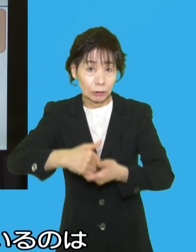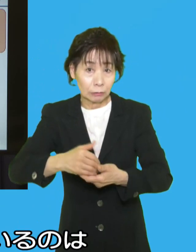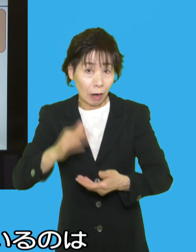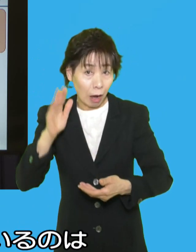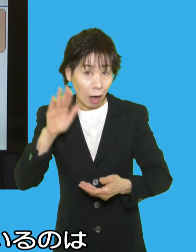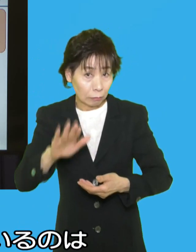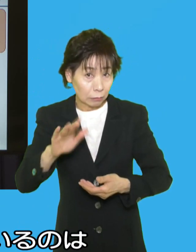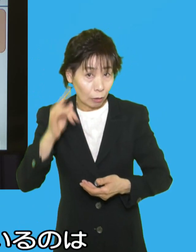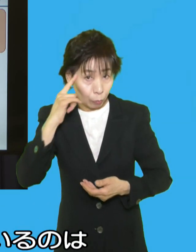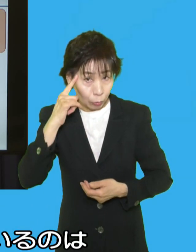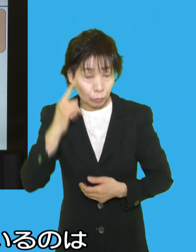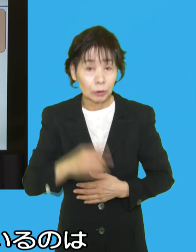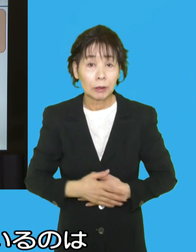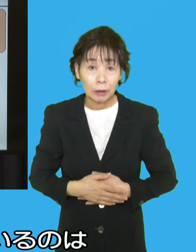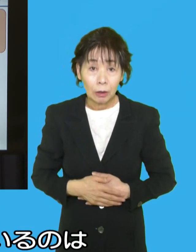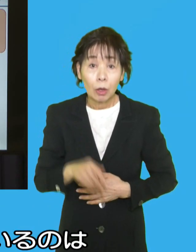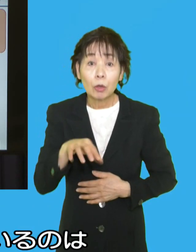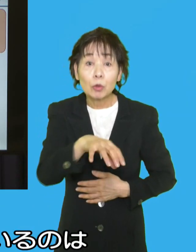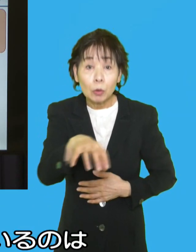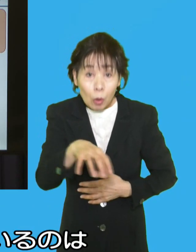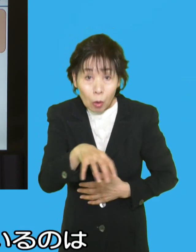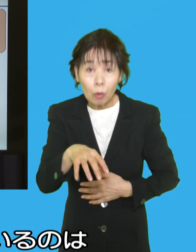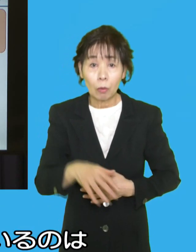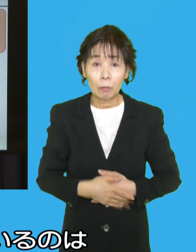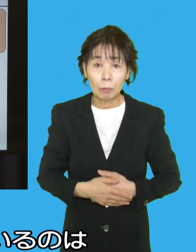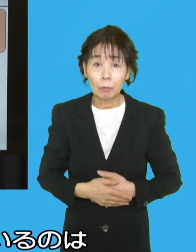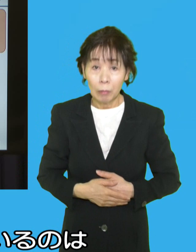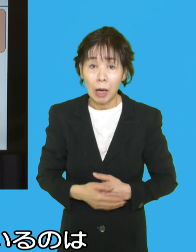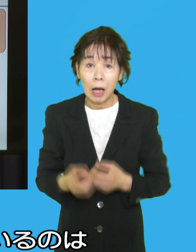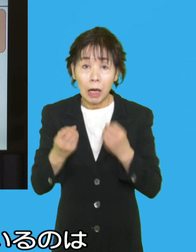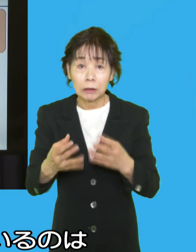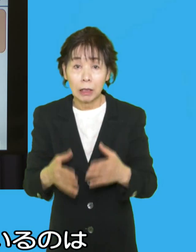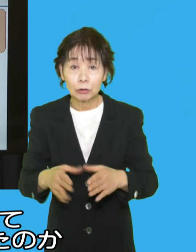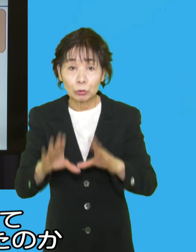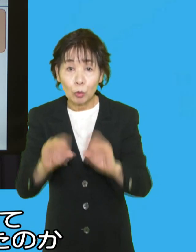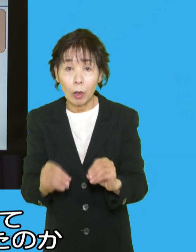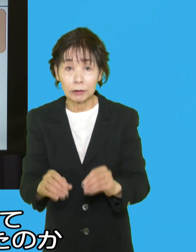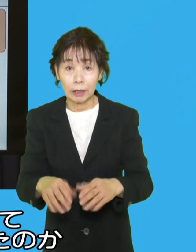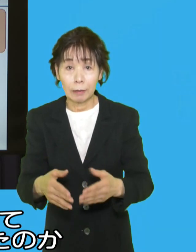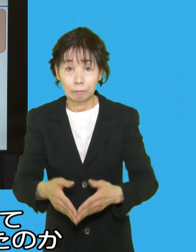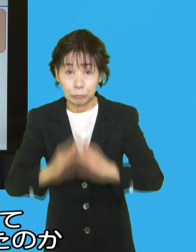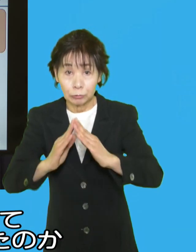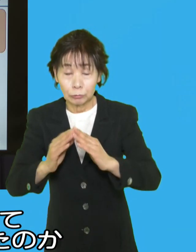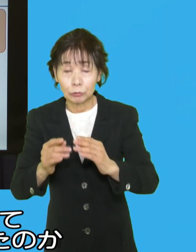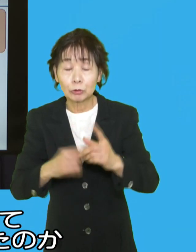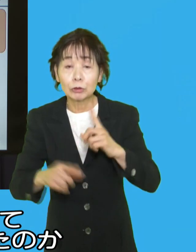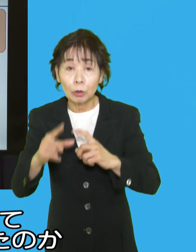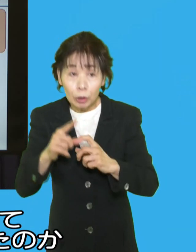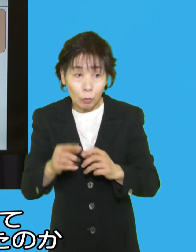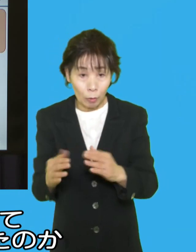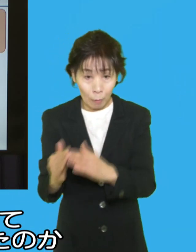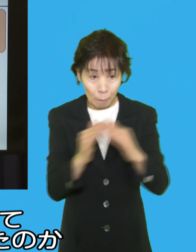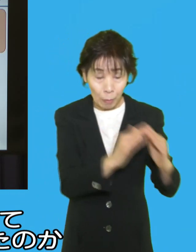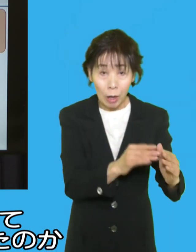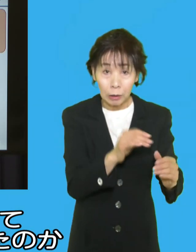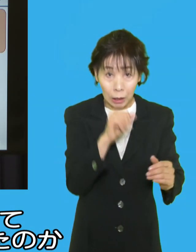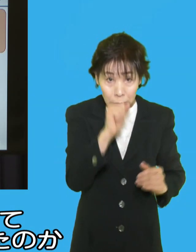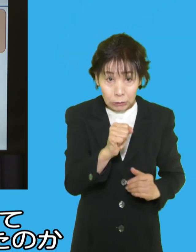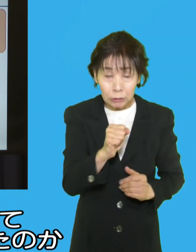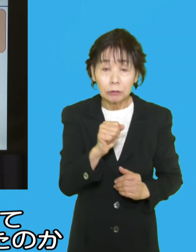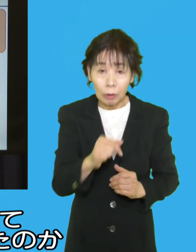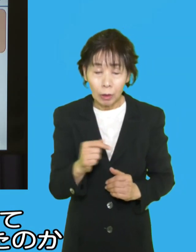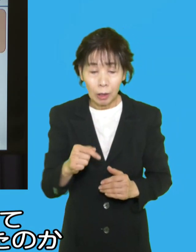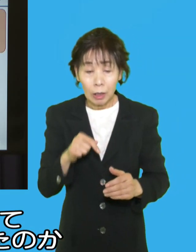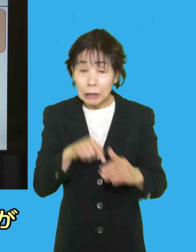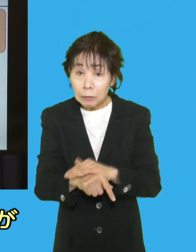ども、そこ その、建て替えよりも違う場所がいいと考えているという、ここは どういう理由に基づいてそう考